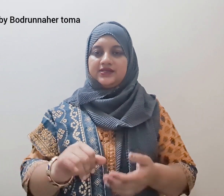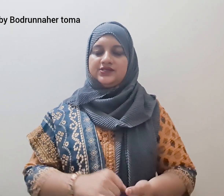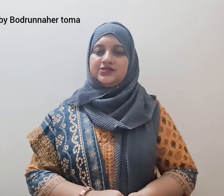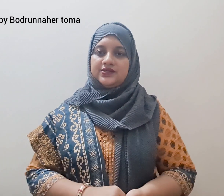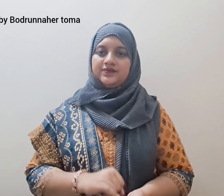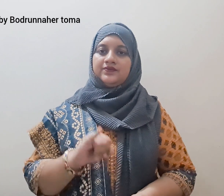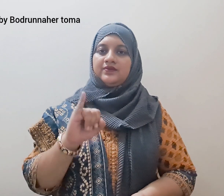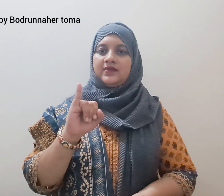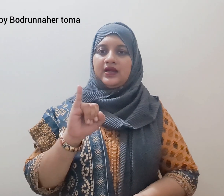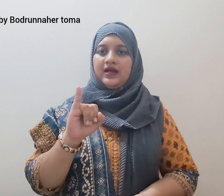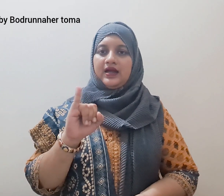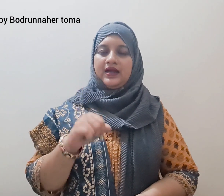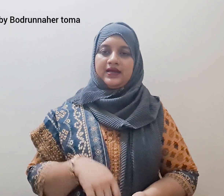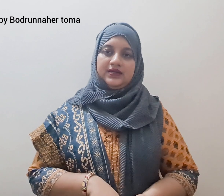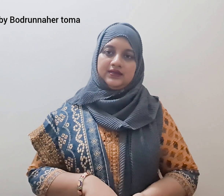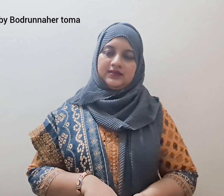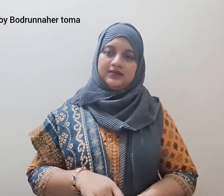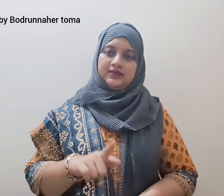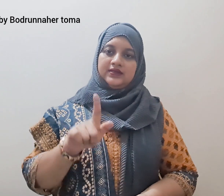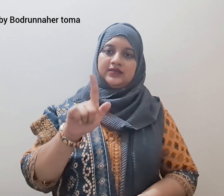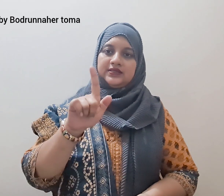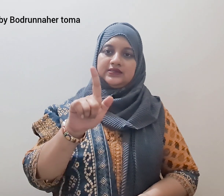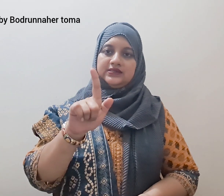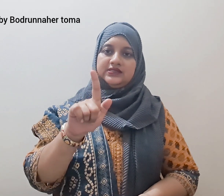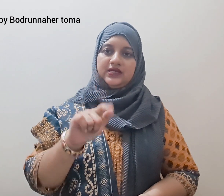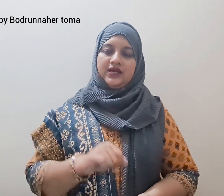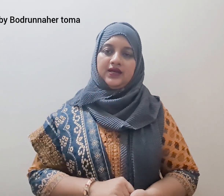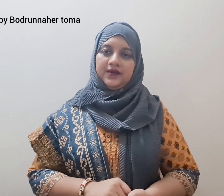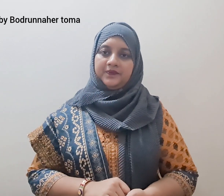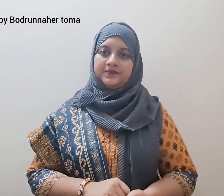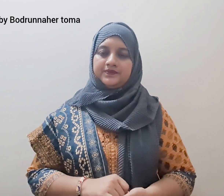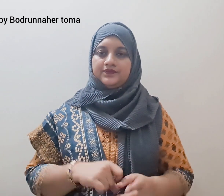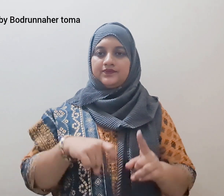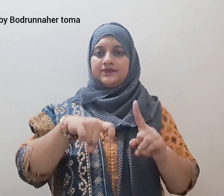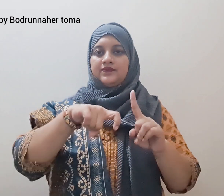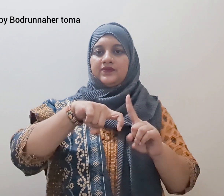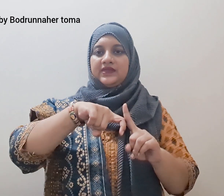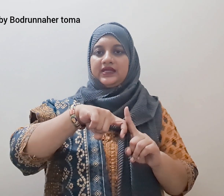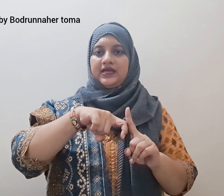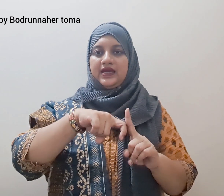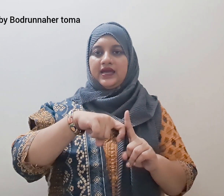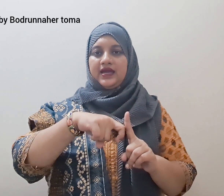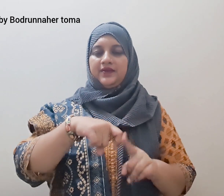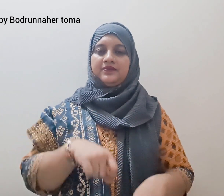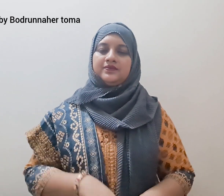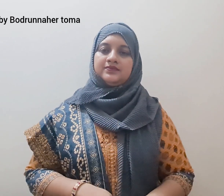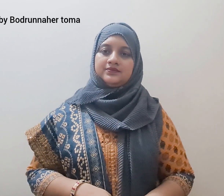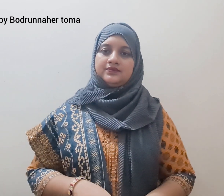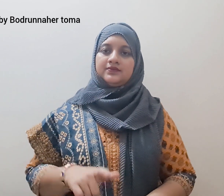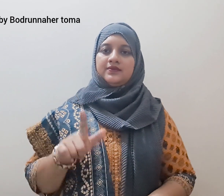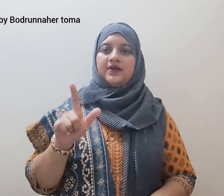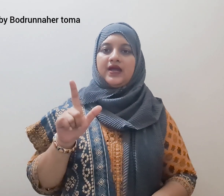এইচ, আই, জে, কে,